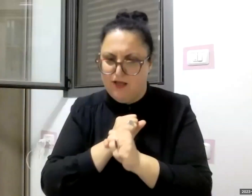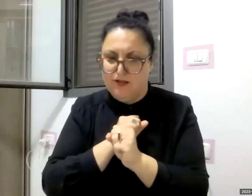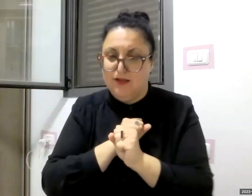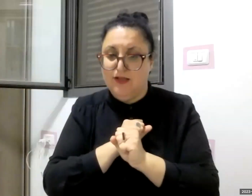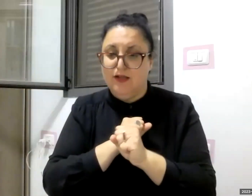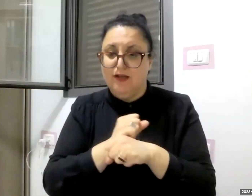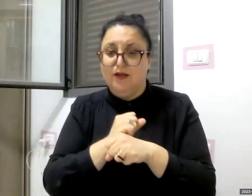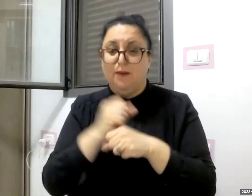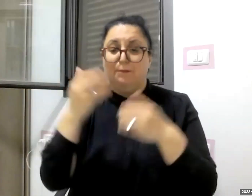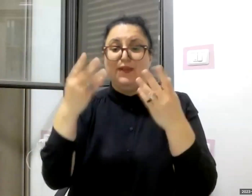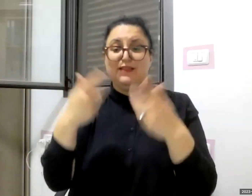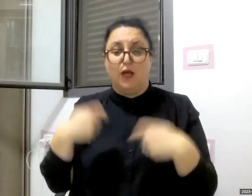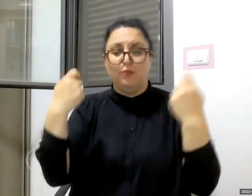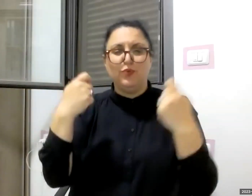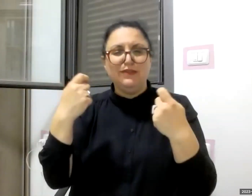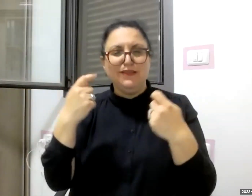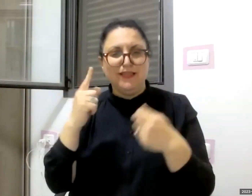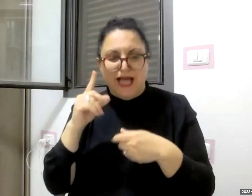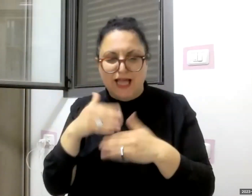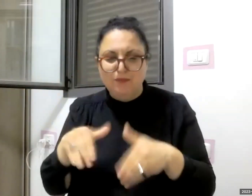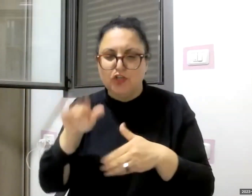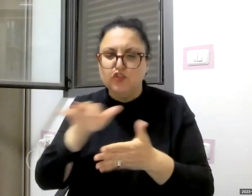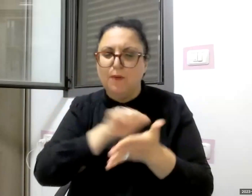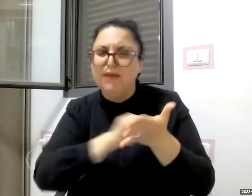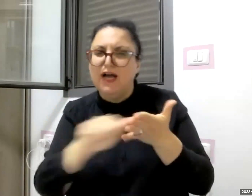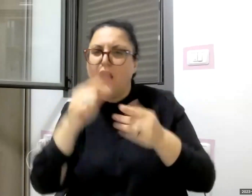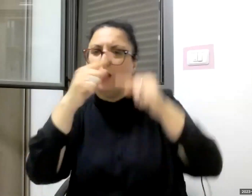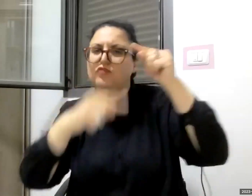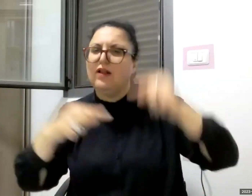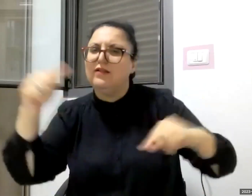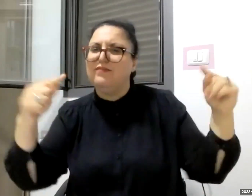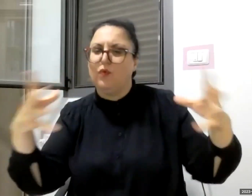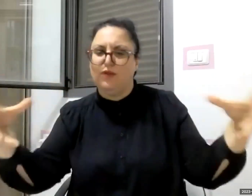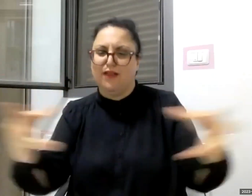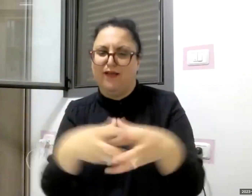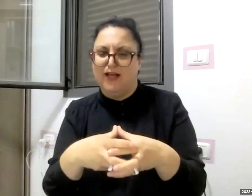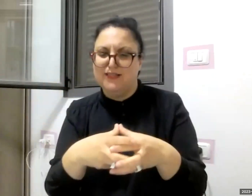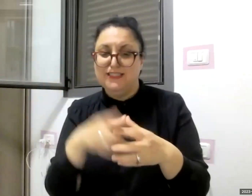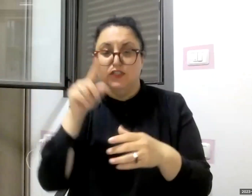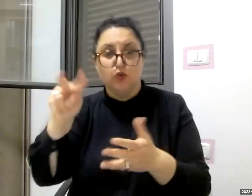שנעלמים מהשיח האלה. בתרבות שלהם יש